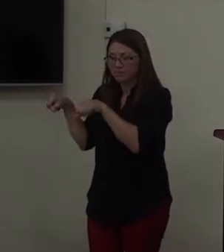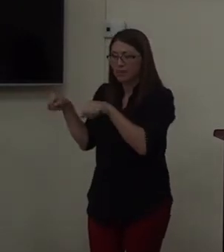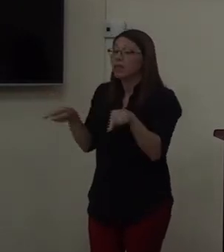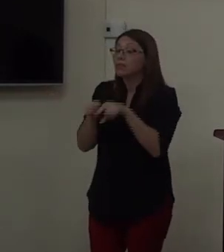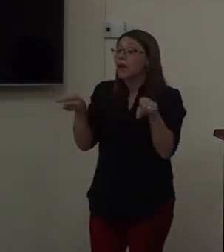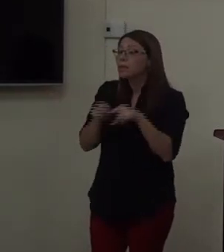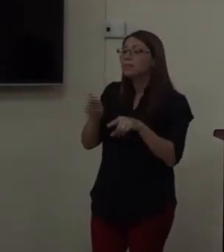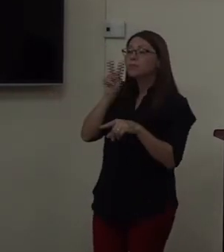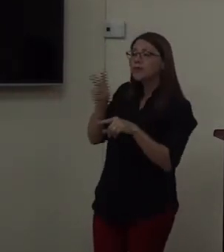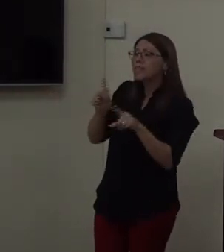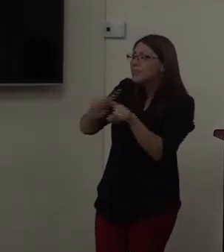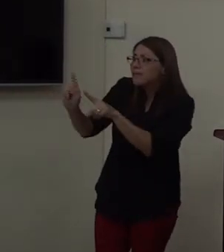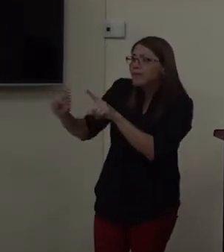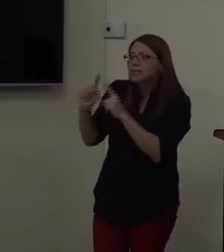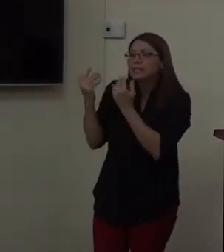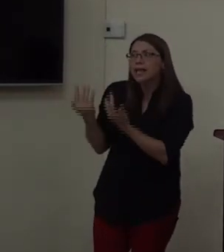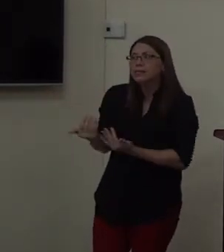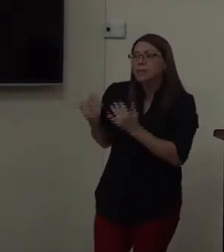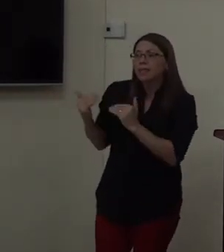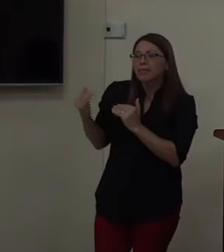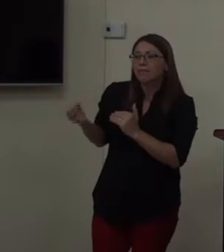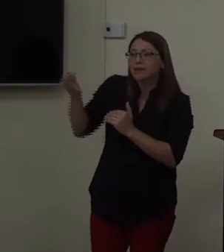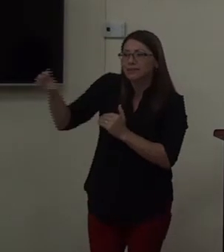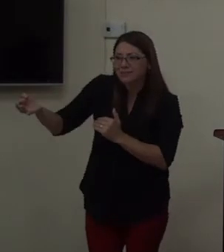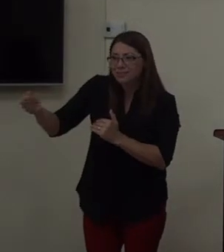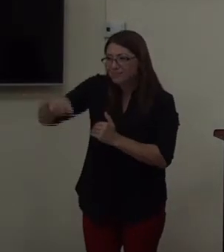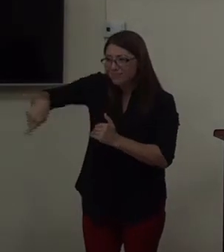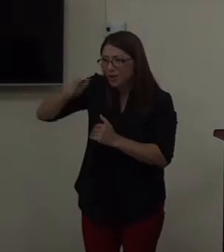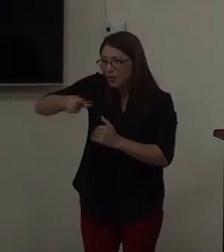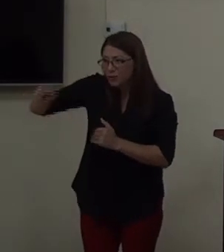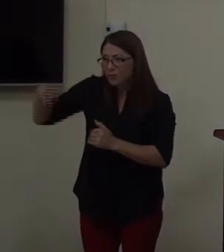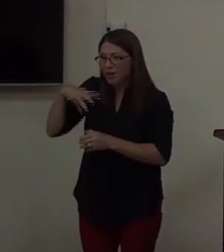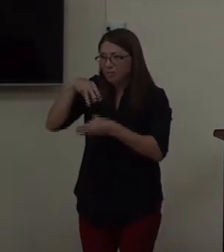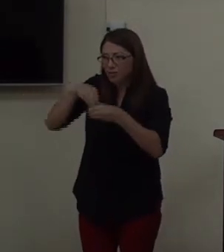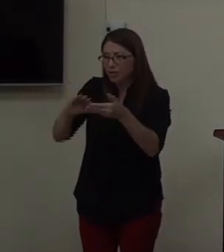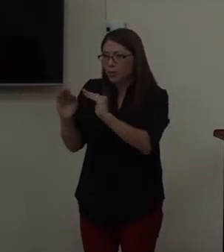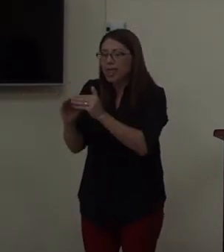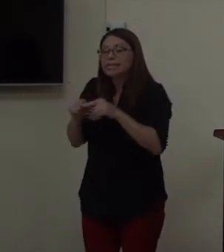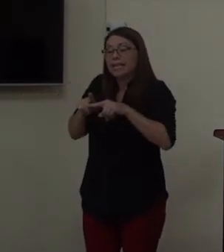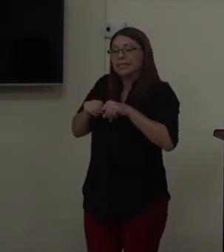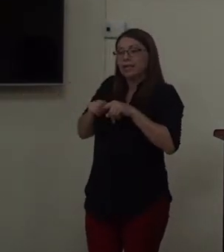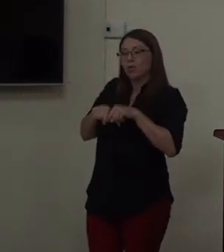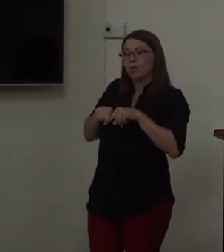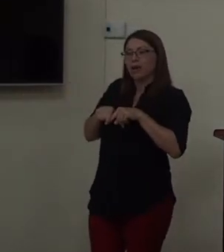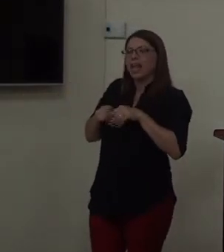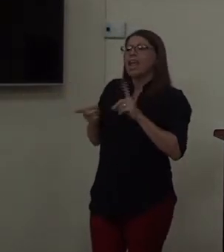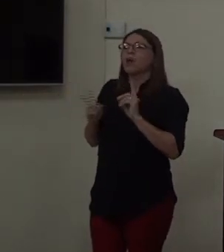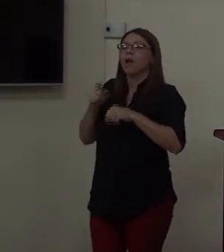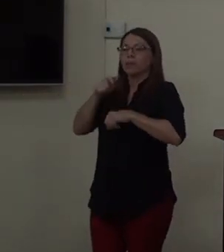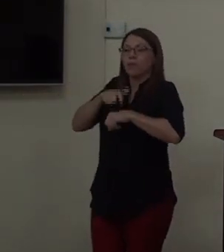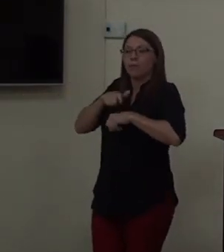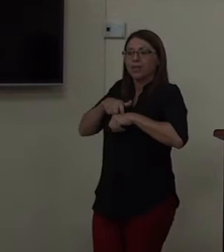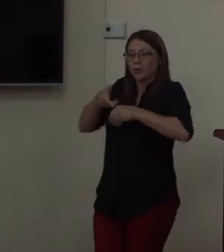también expectativas diversas de los miembros de las comunidades según en qué momento hayan nacido